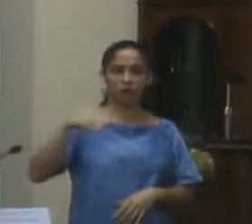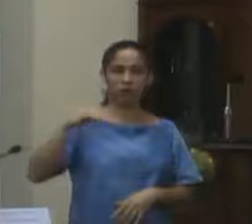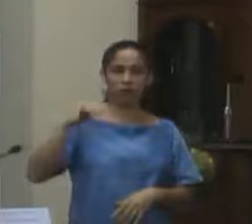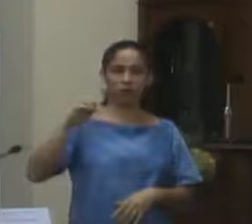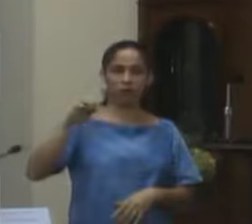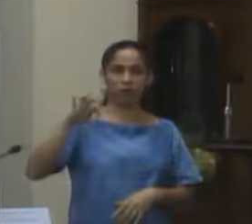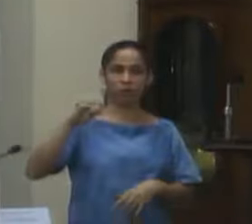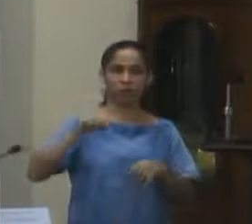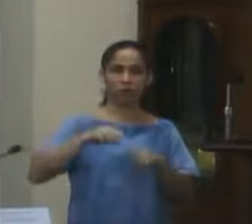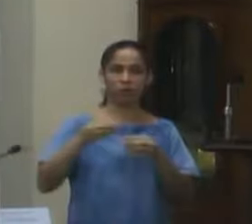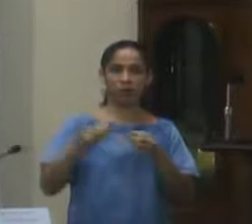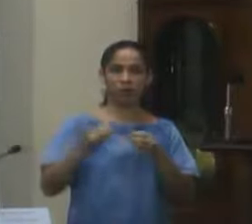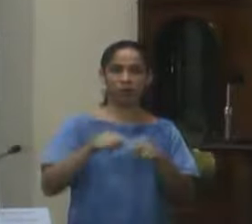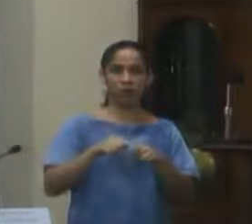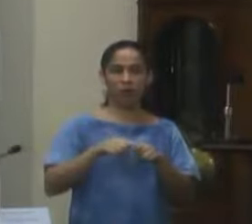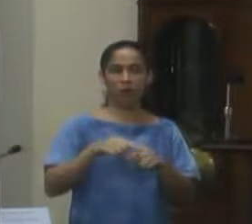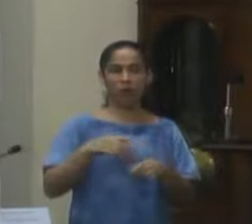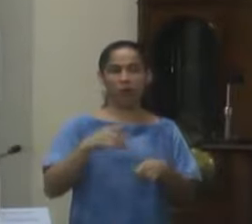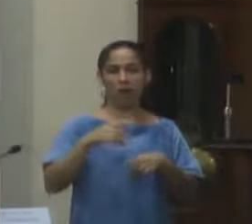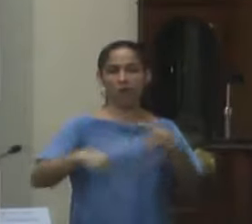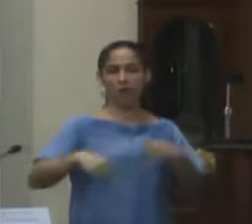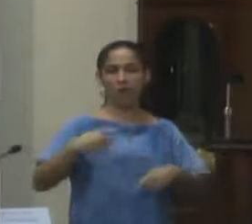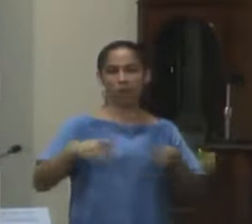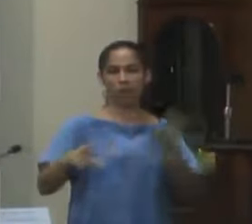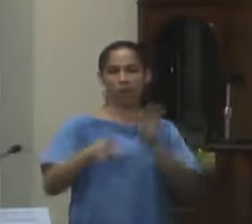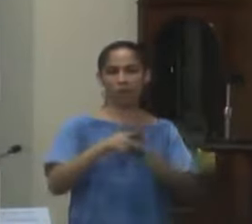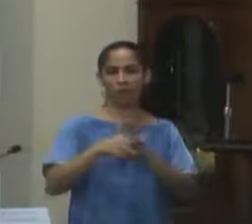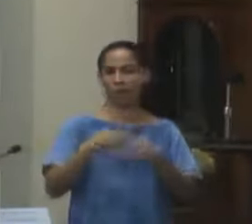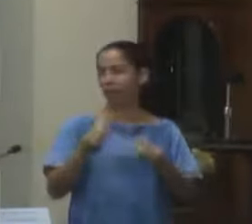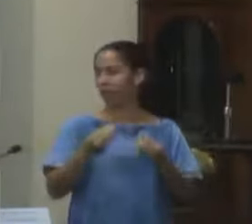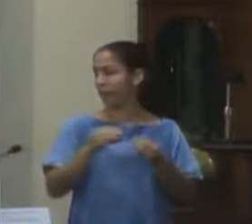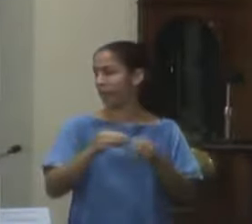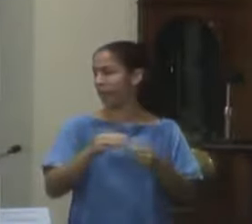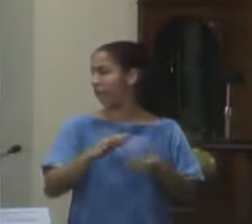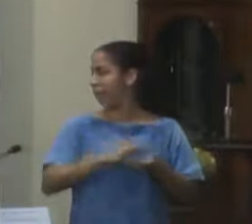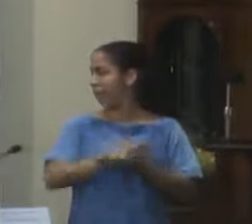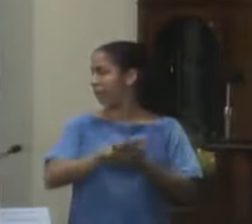políticas públicas de conservação e preservação do meio ambiente,